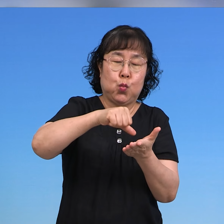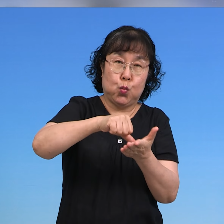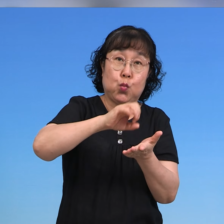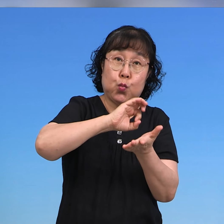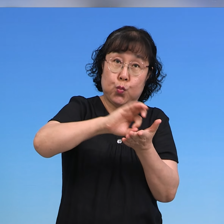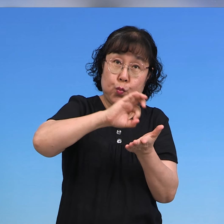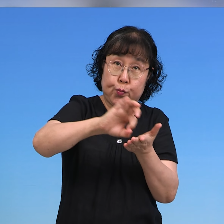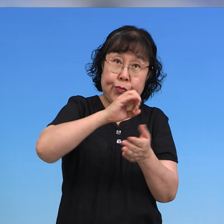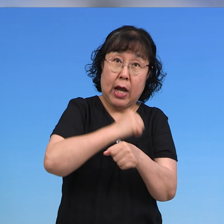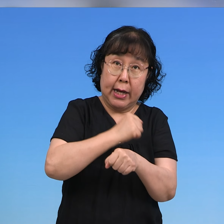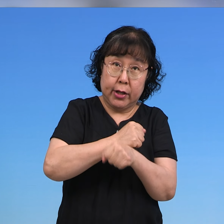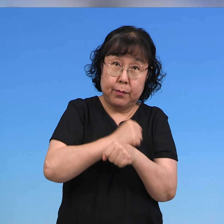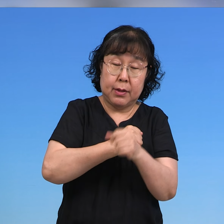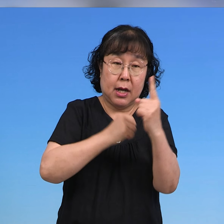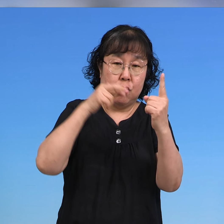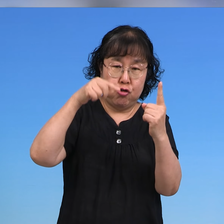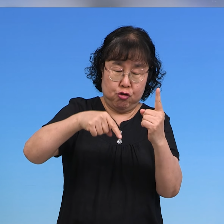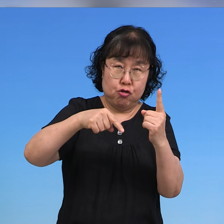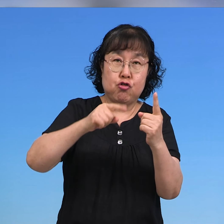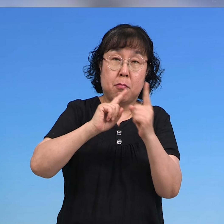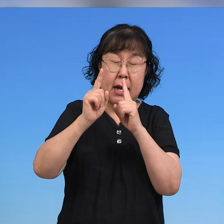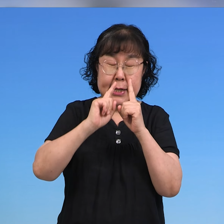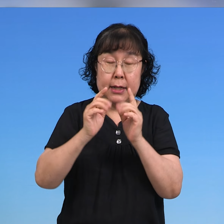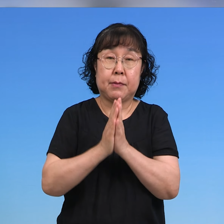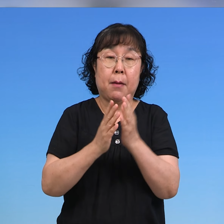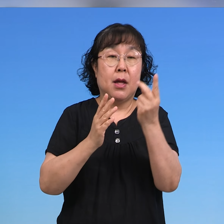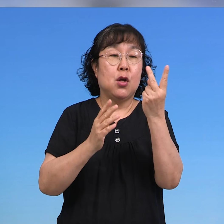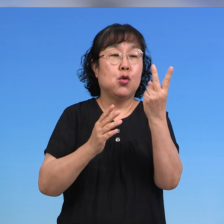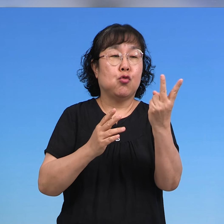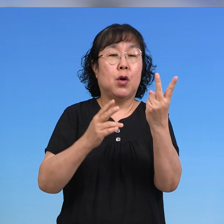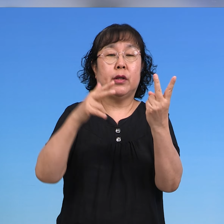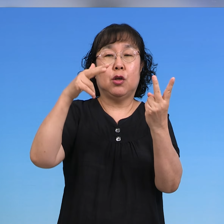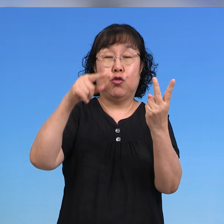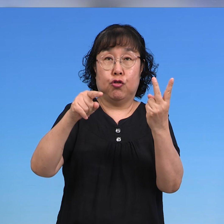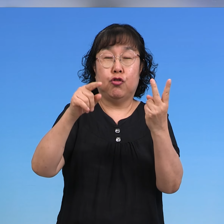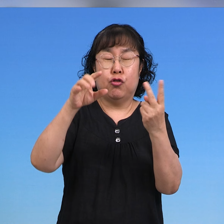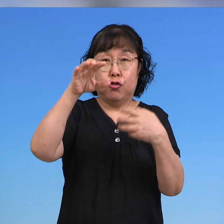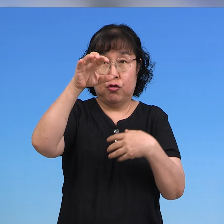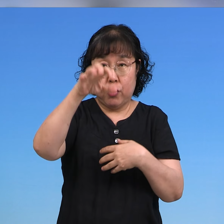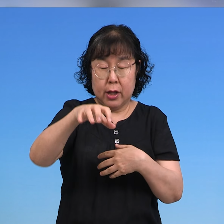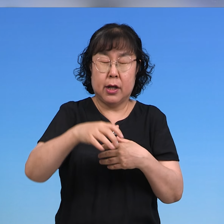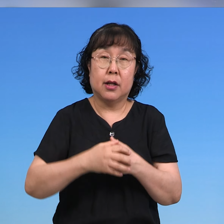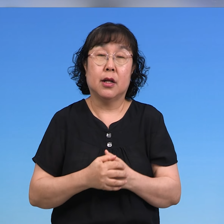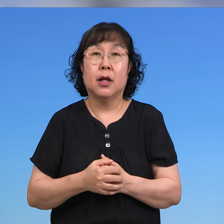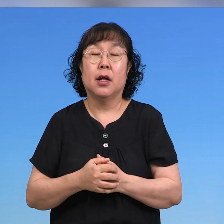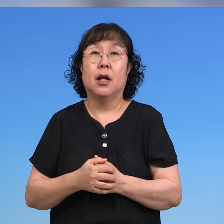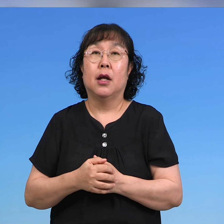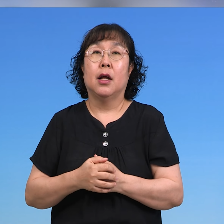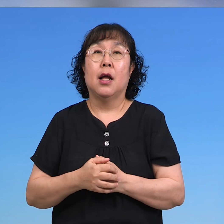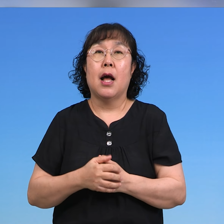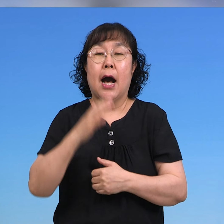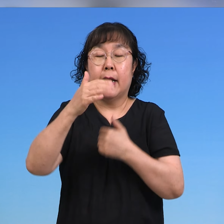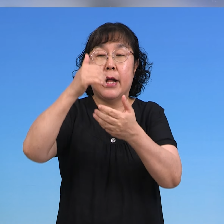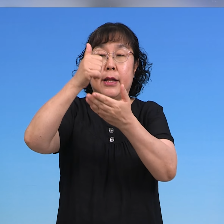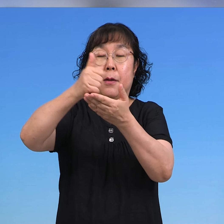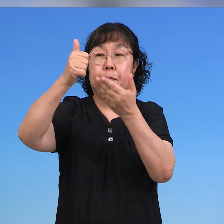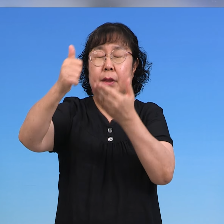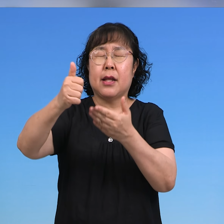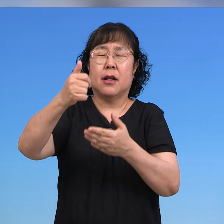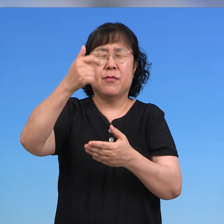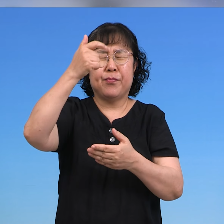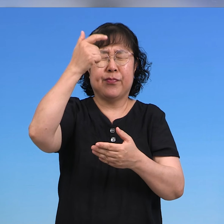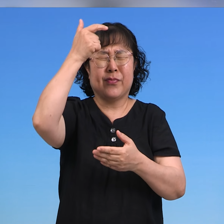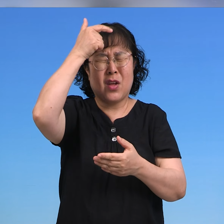이제 지난주는 이게 왜 이게 가능했느냐 하니까 하나님께서는 오래전부터 이런